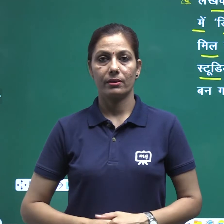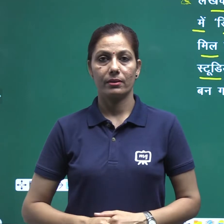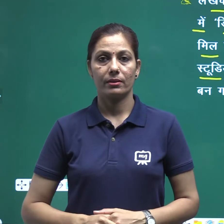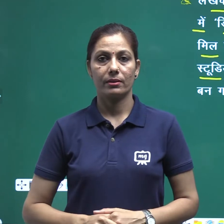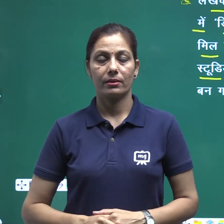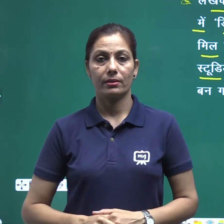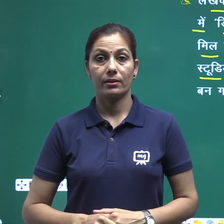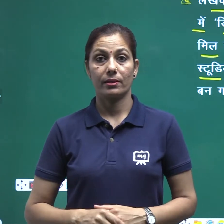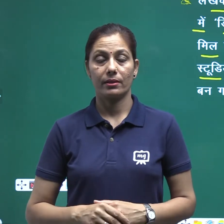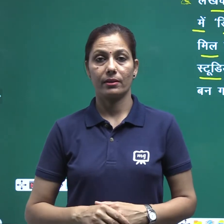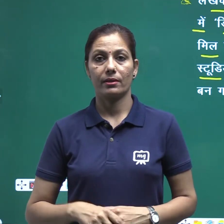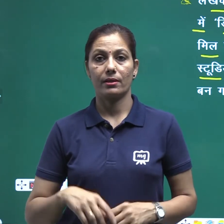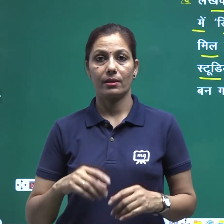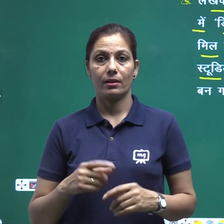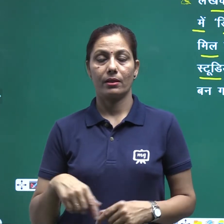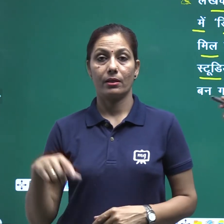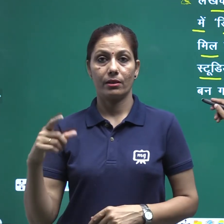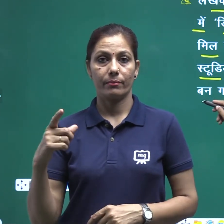मुख्य डिजाइनर बन गए।